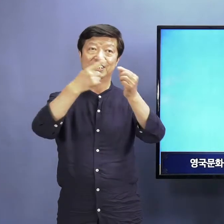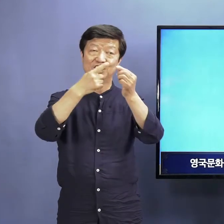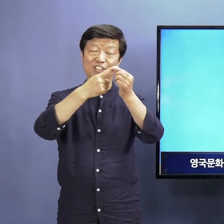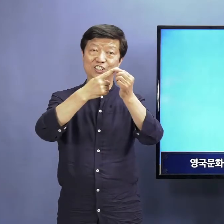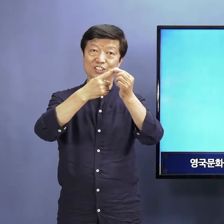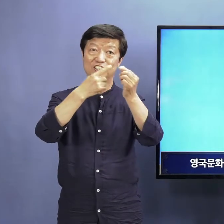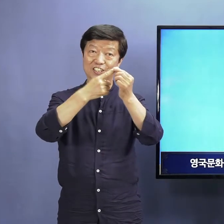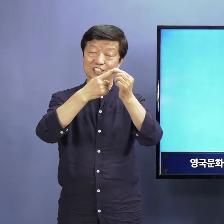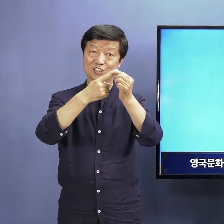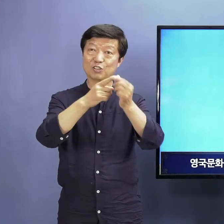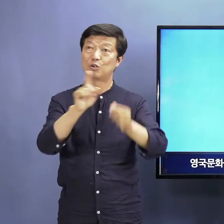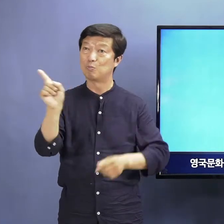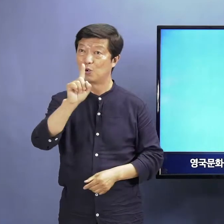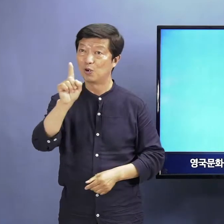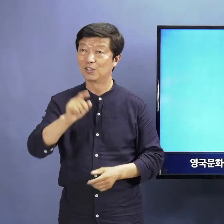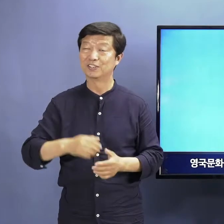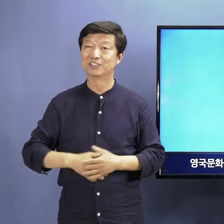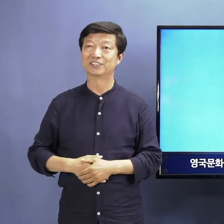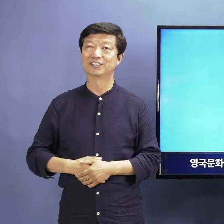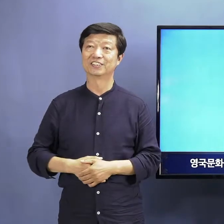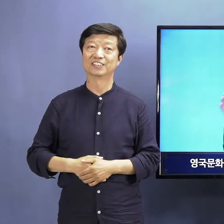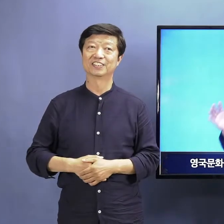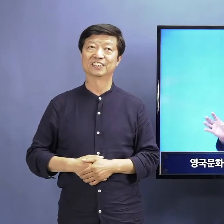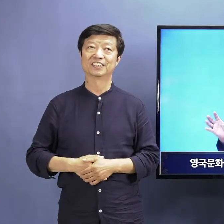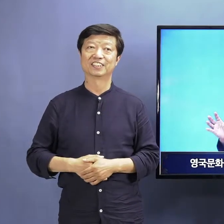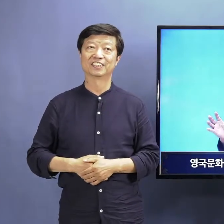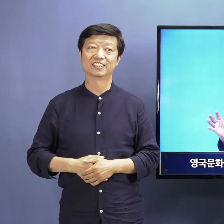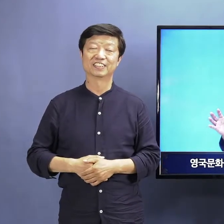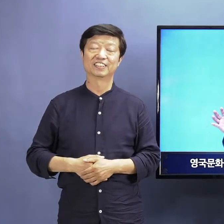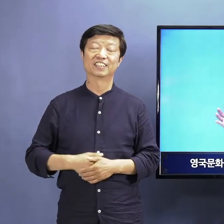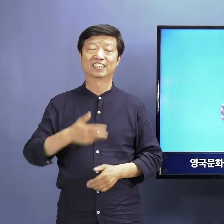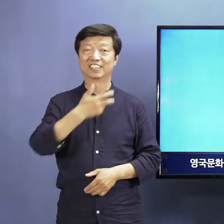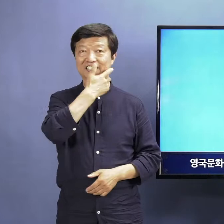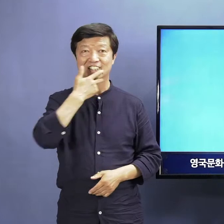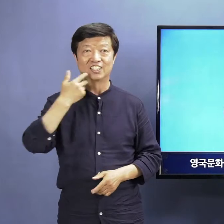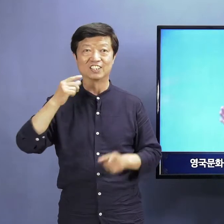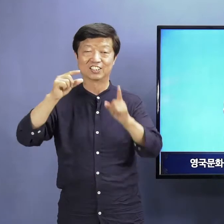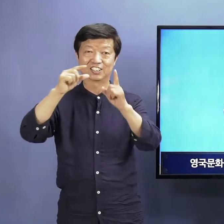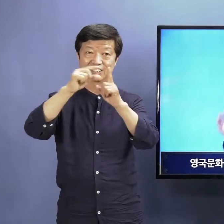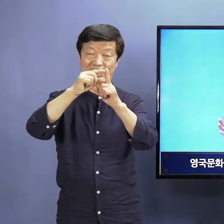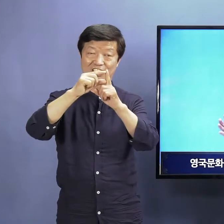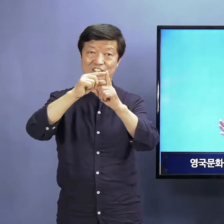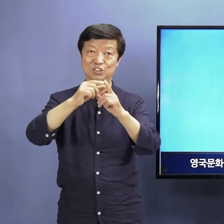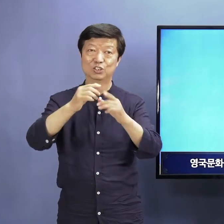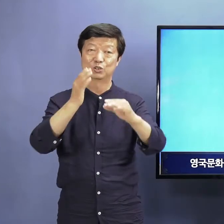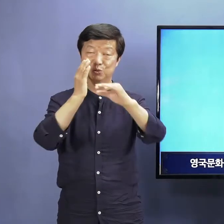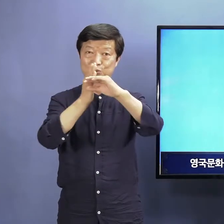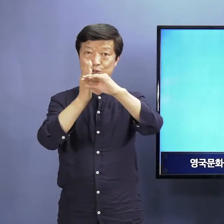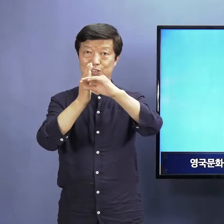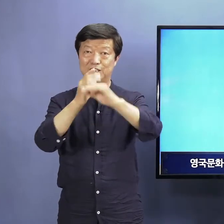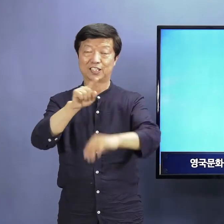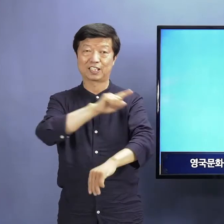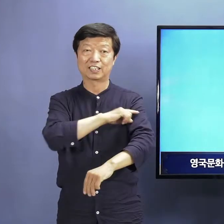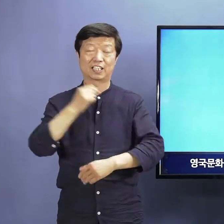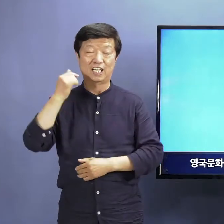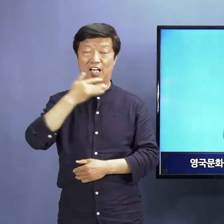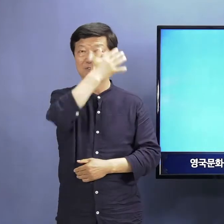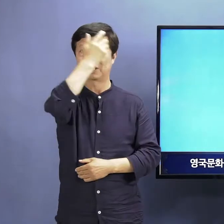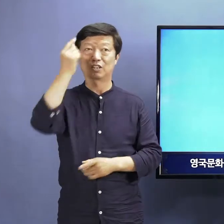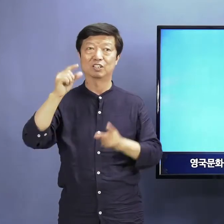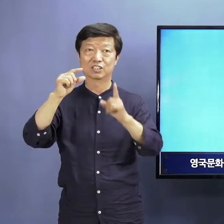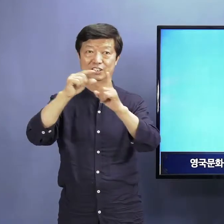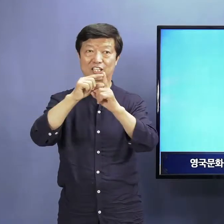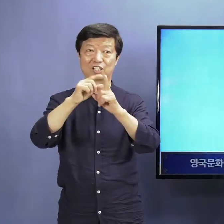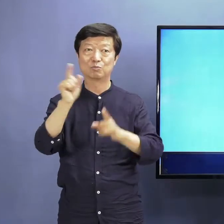어떤 단어일 것 같으세요? 영어 단어 중에서 가장 아름다운 영어 단어 1위로 꼽힌 단어가 바로